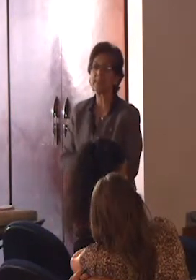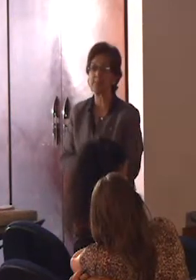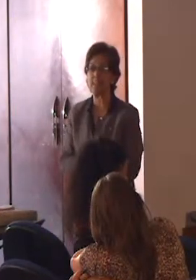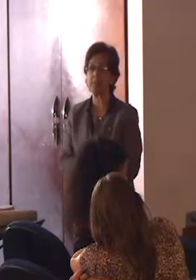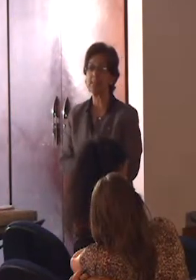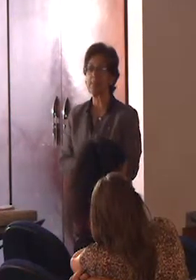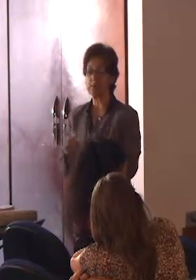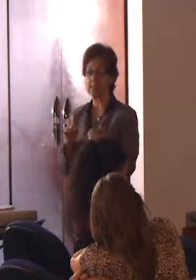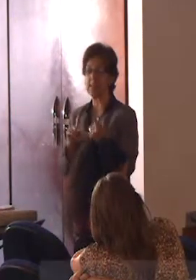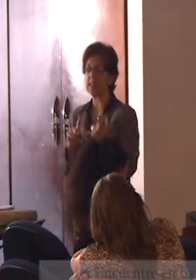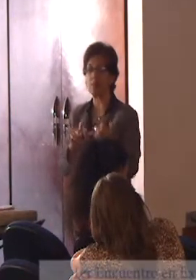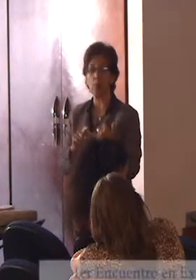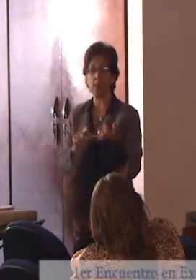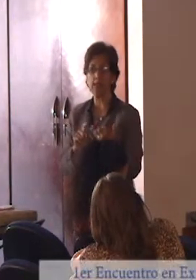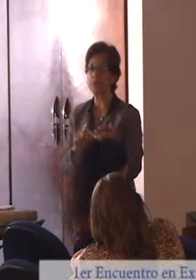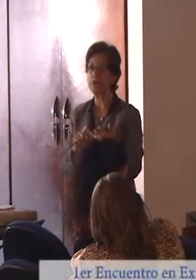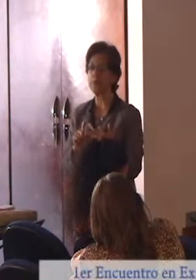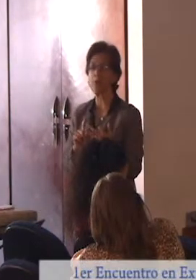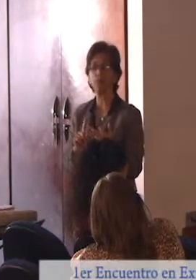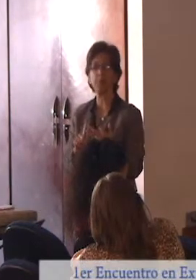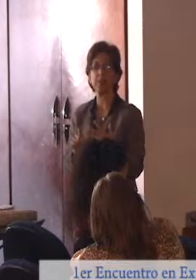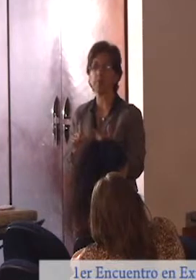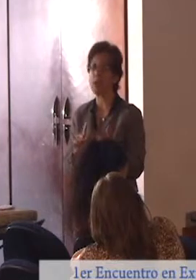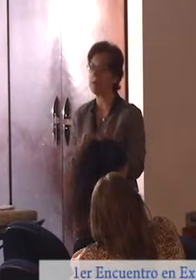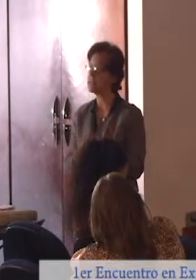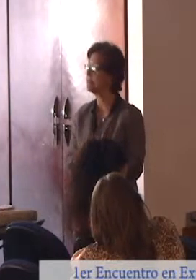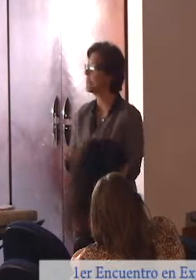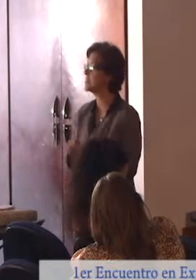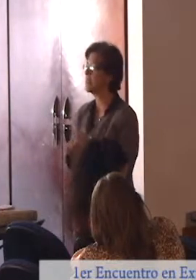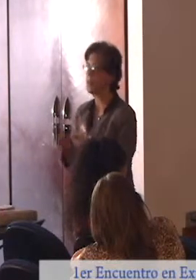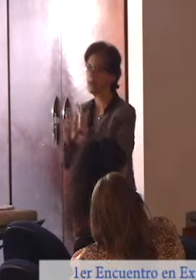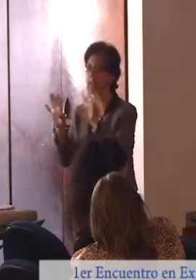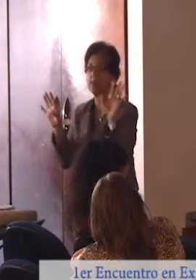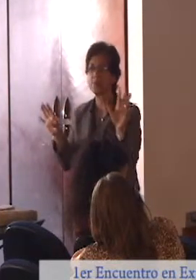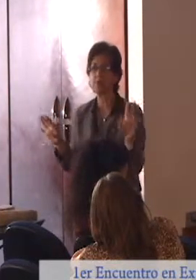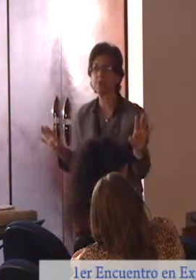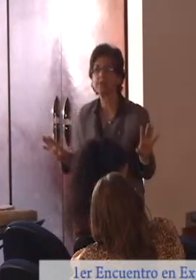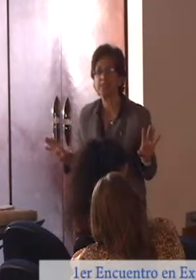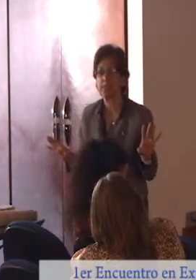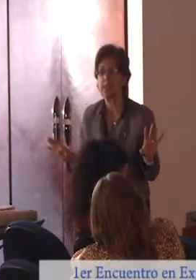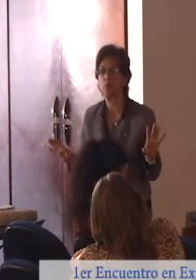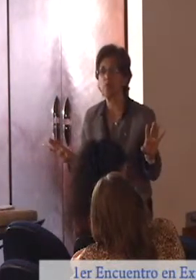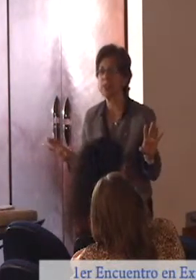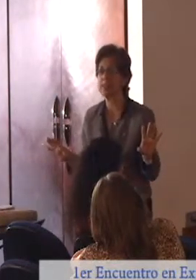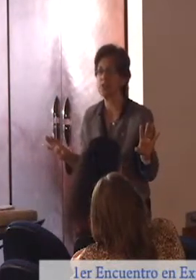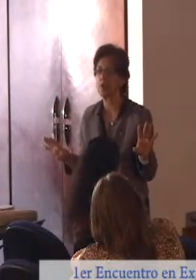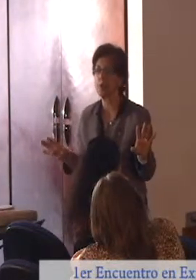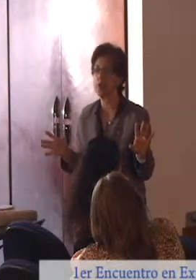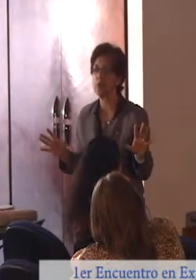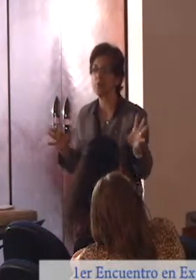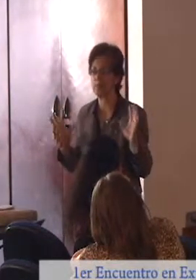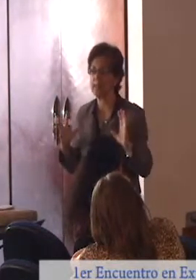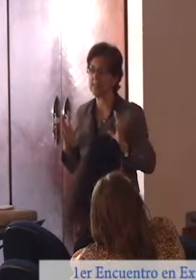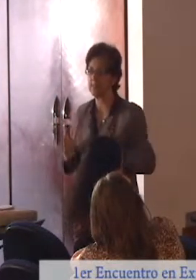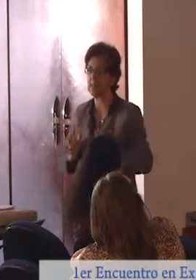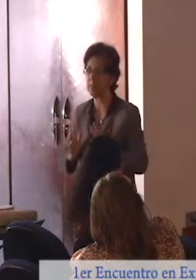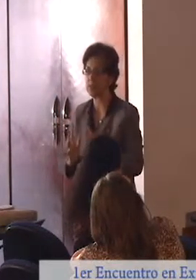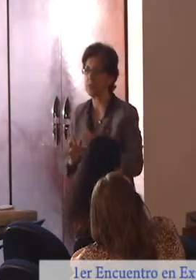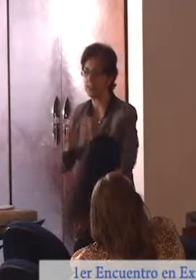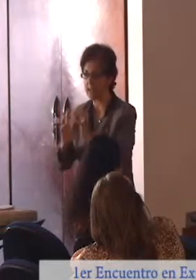sería el uso de sistemas que pueden ser objetos, dibujos, pictogramas, GIS, cualquier otro sistema de